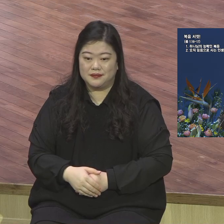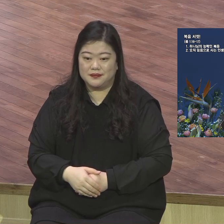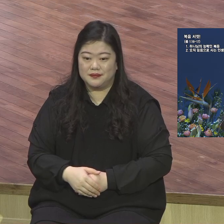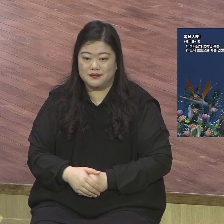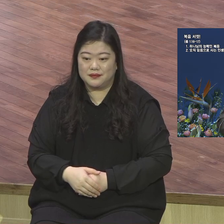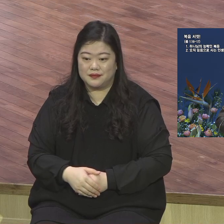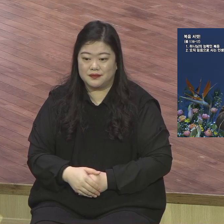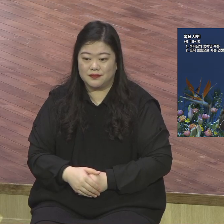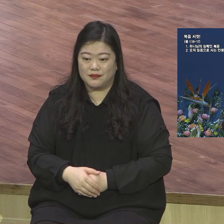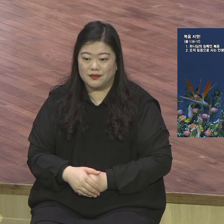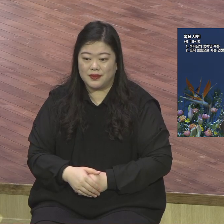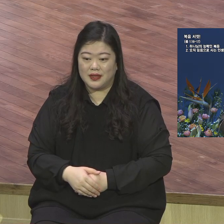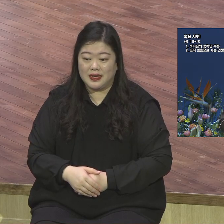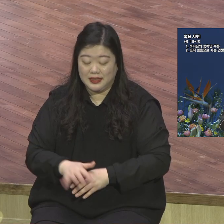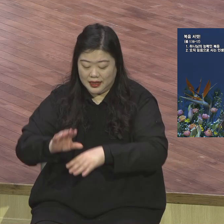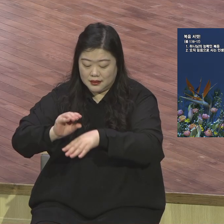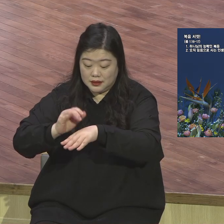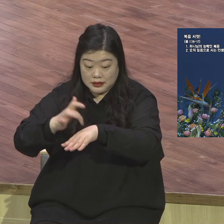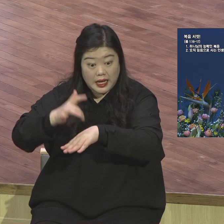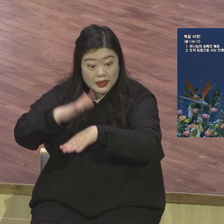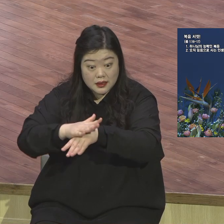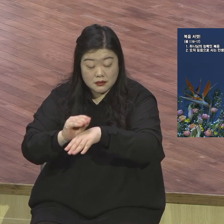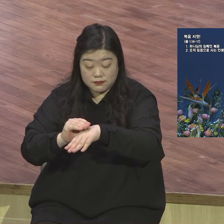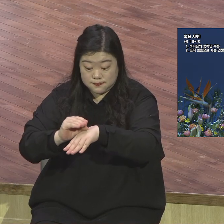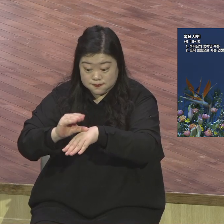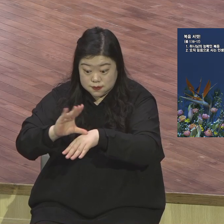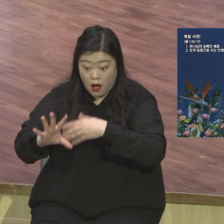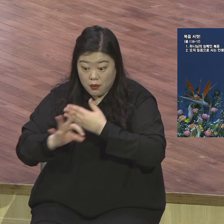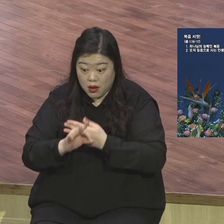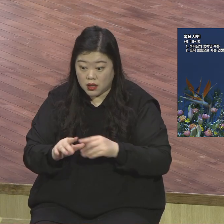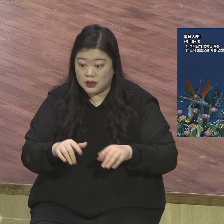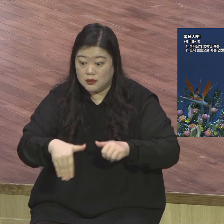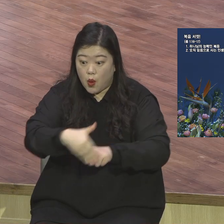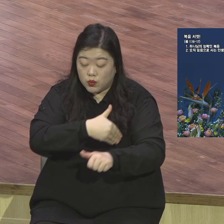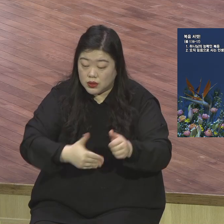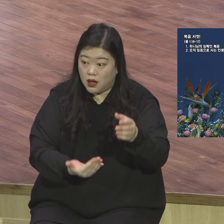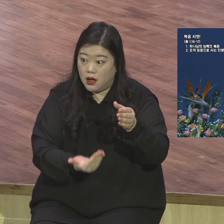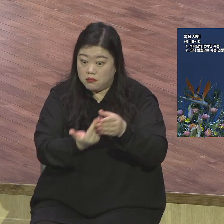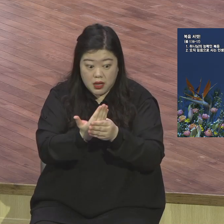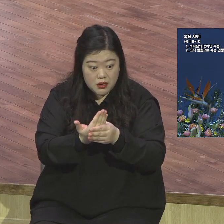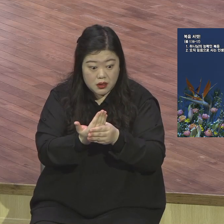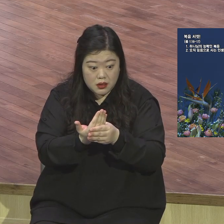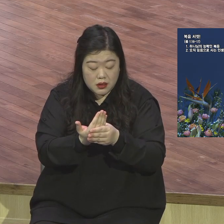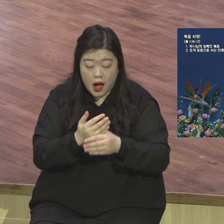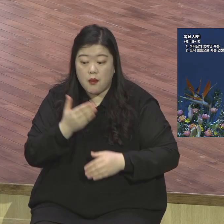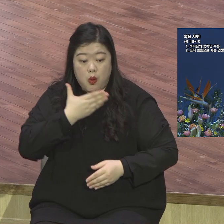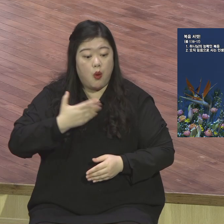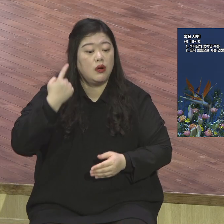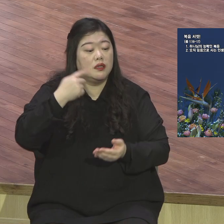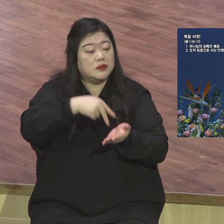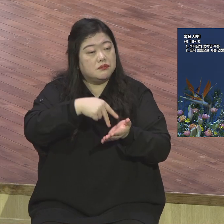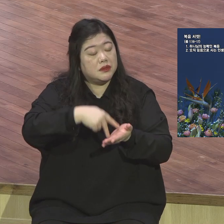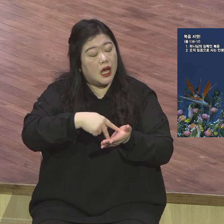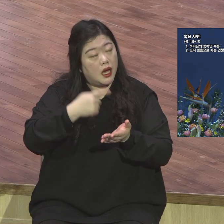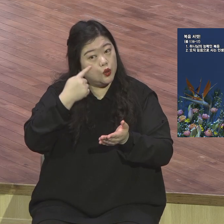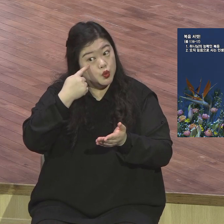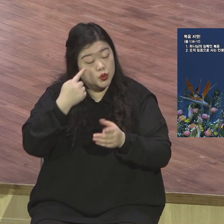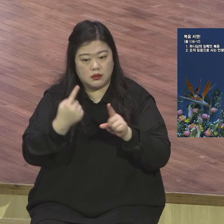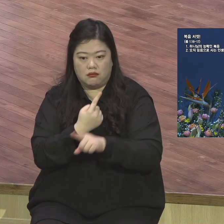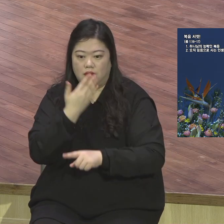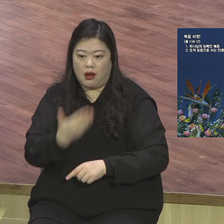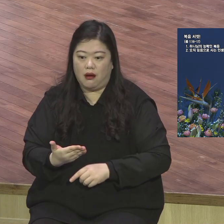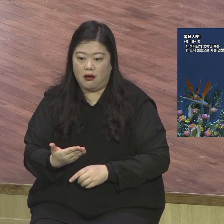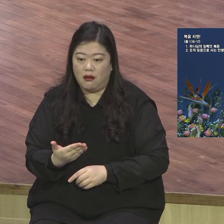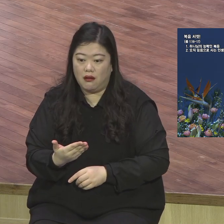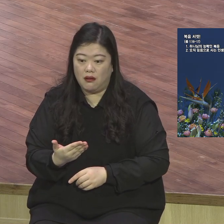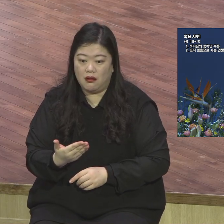막 순간순간 매일매일 복음을 맛보게 돼요. 이게 복음 체질이라 그래요. 물론 사람인데